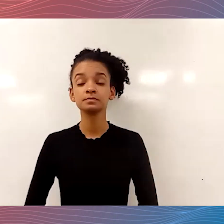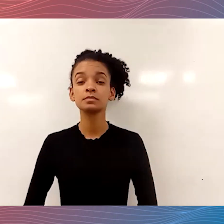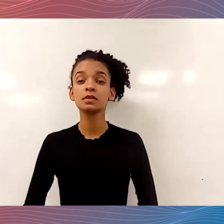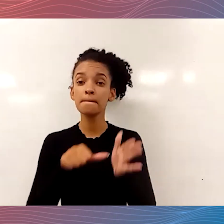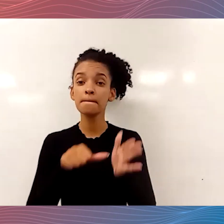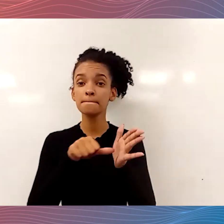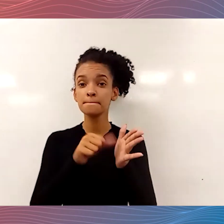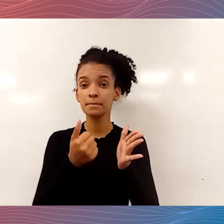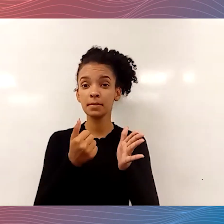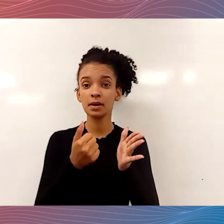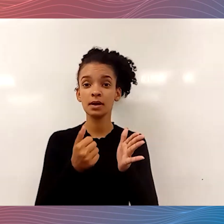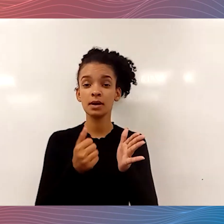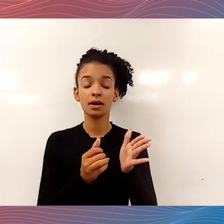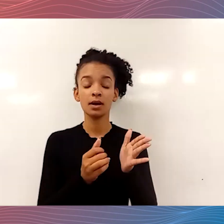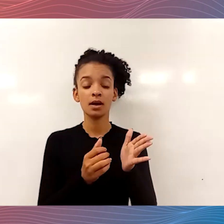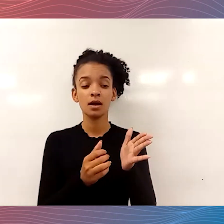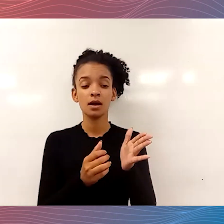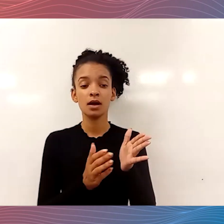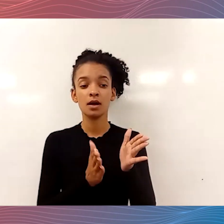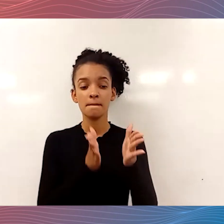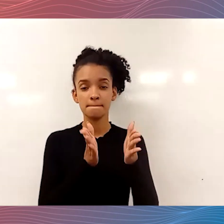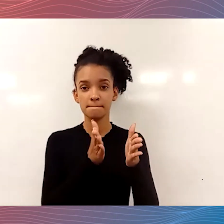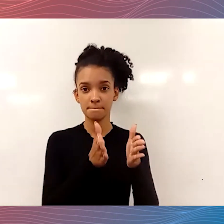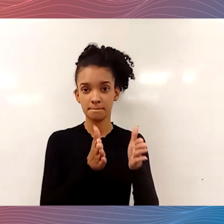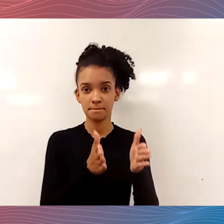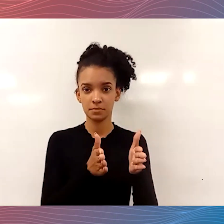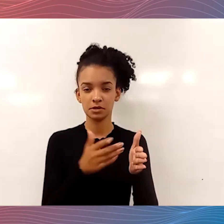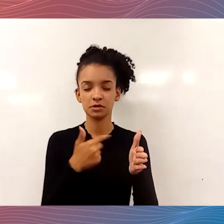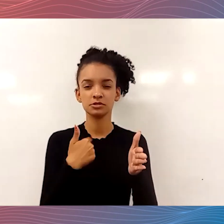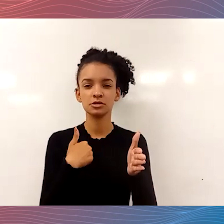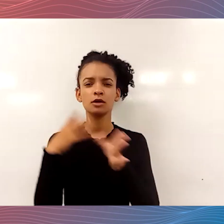uma recapitulação. Irmãos,